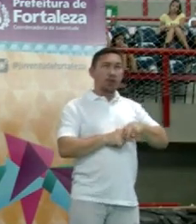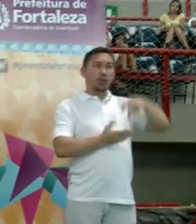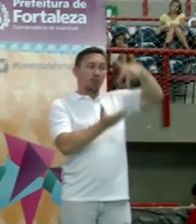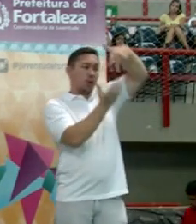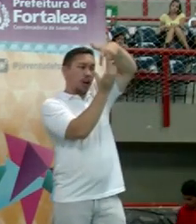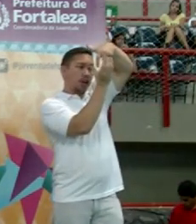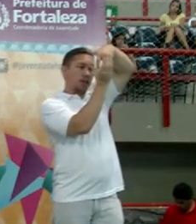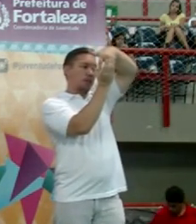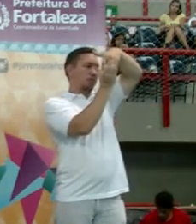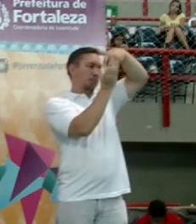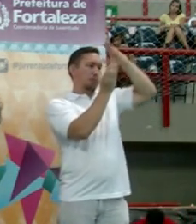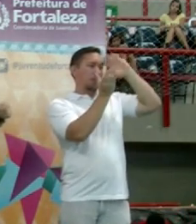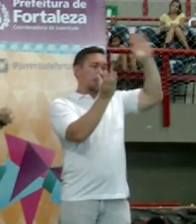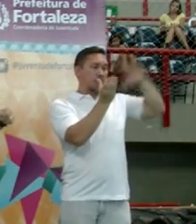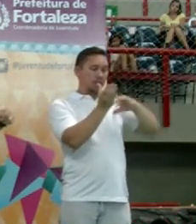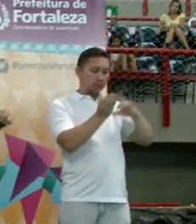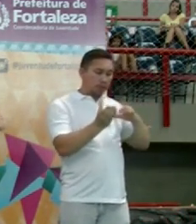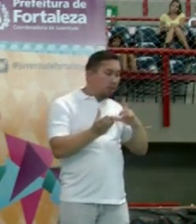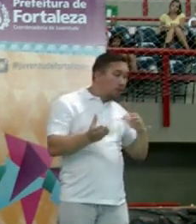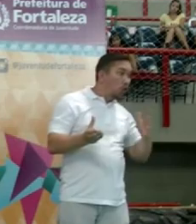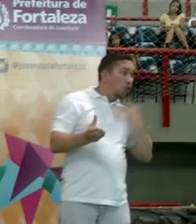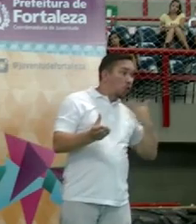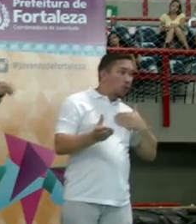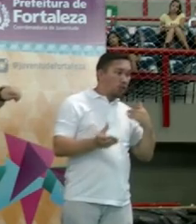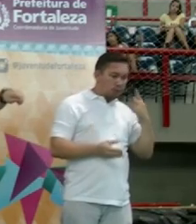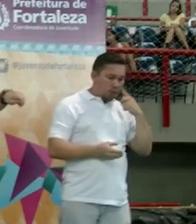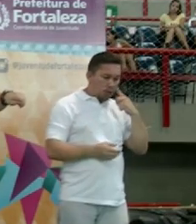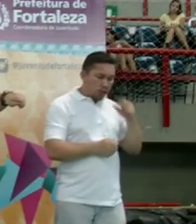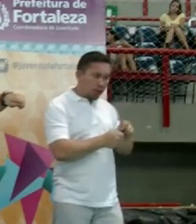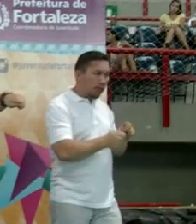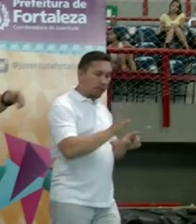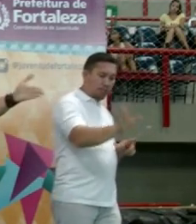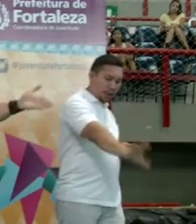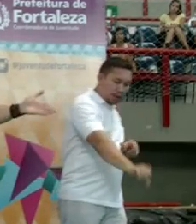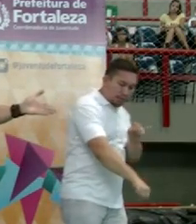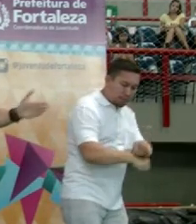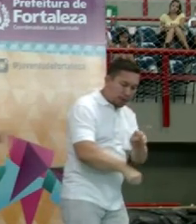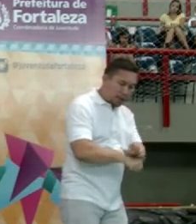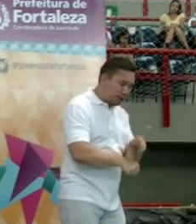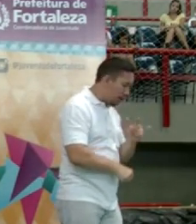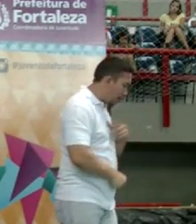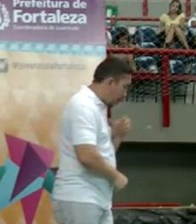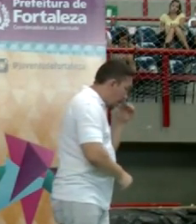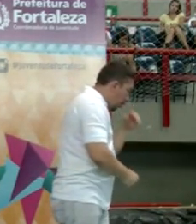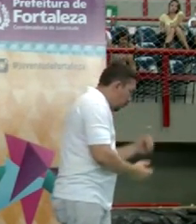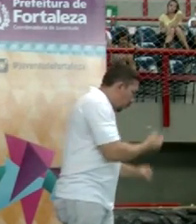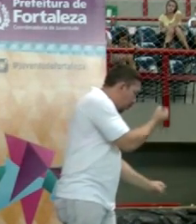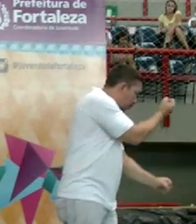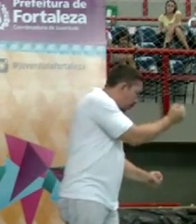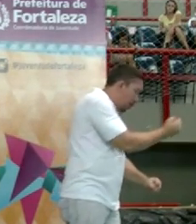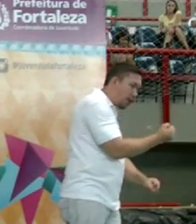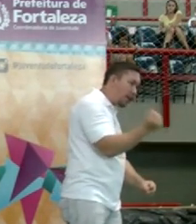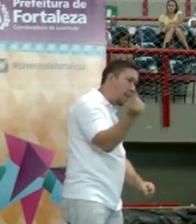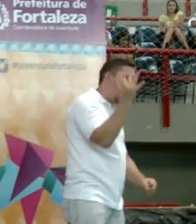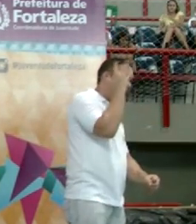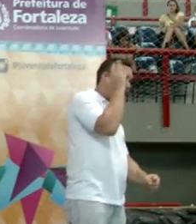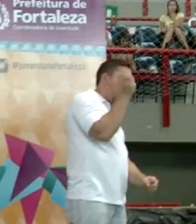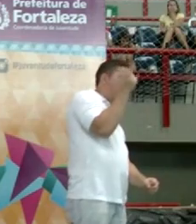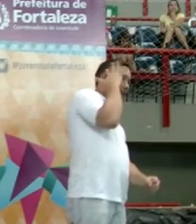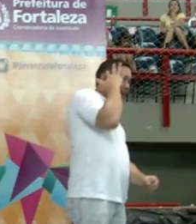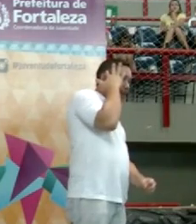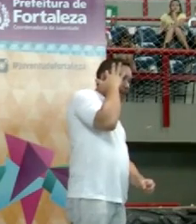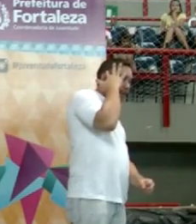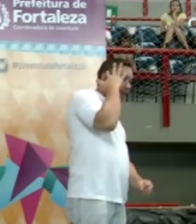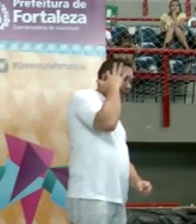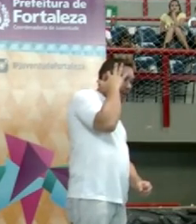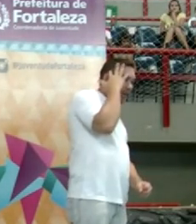fundamental. Porque se eles atacarem de surpresa, daqui que tu faça o óleo, meu filho, o pessoal já entrou. E se for o cara